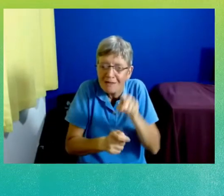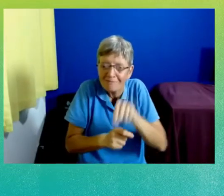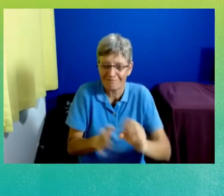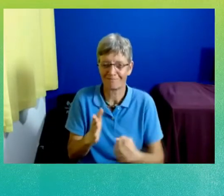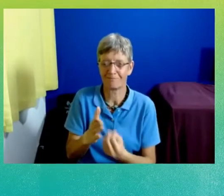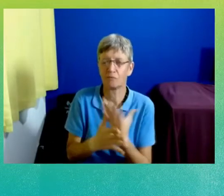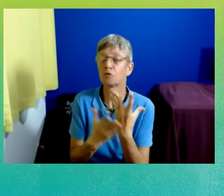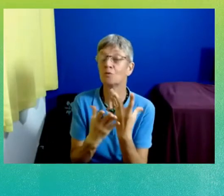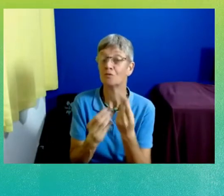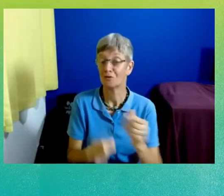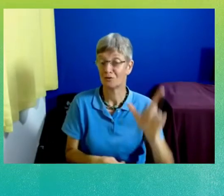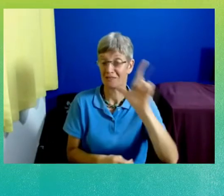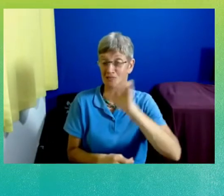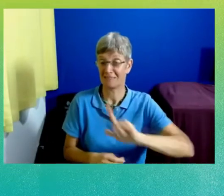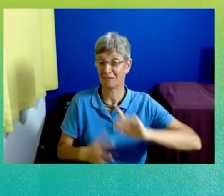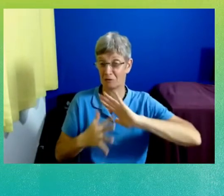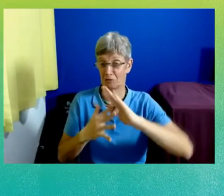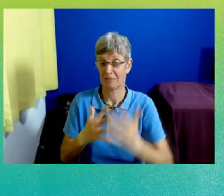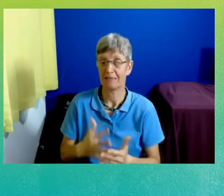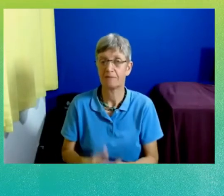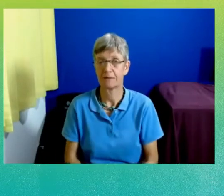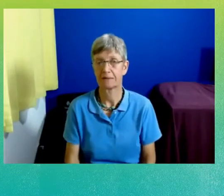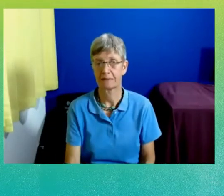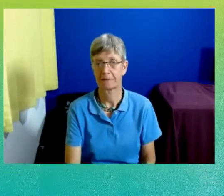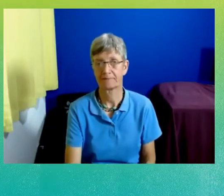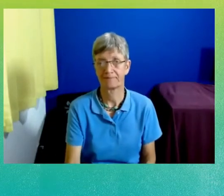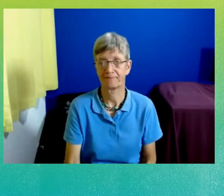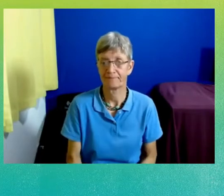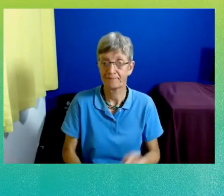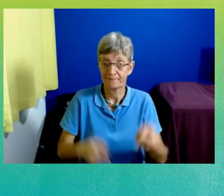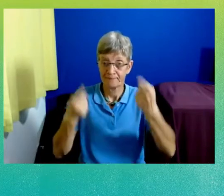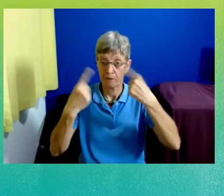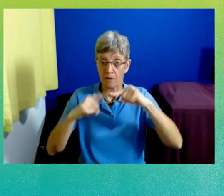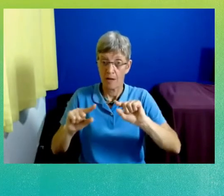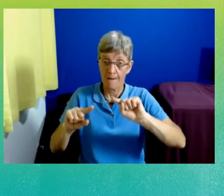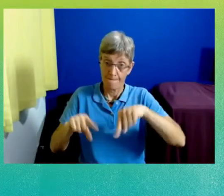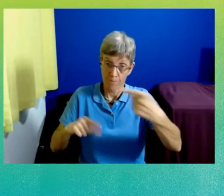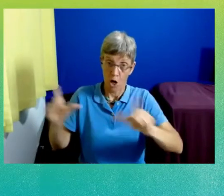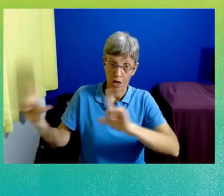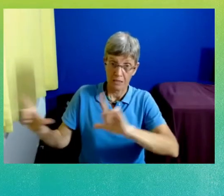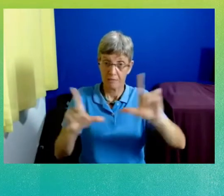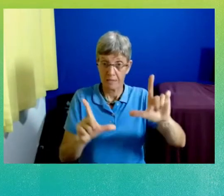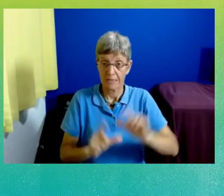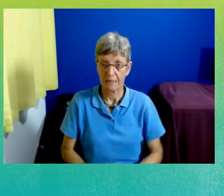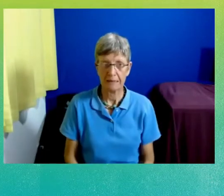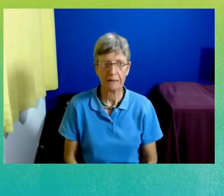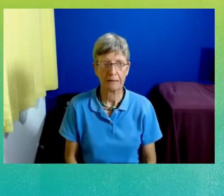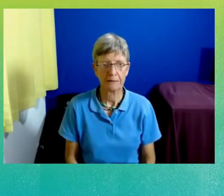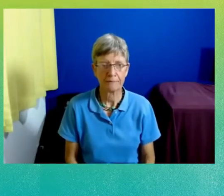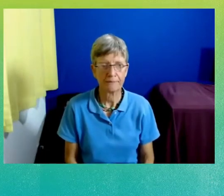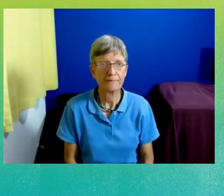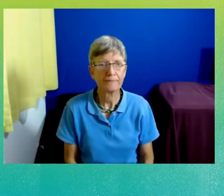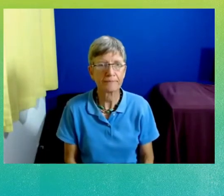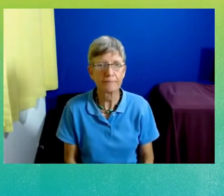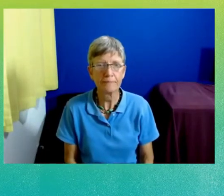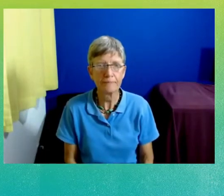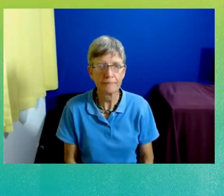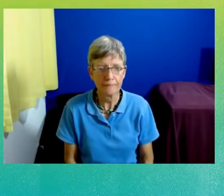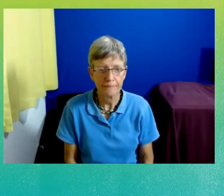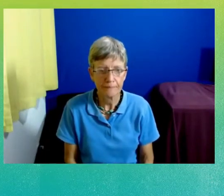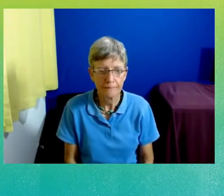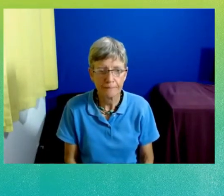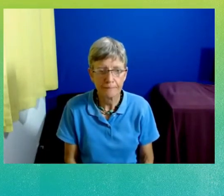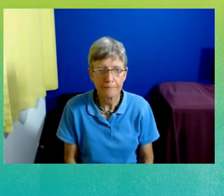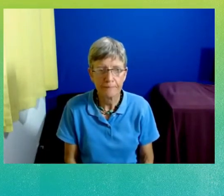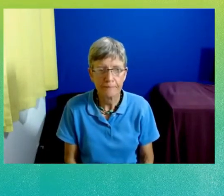Então, é igualmente no filme. Quando a gente cria a literatura em Libras, a gente pensa nessa perspectiva também. Pode passar